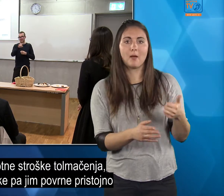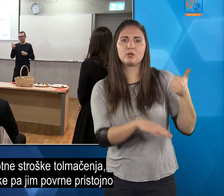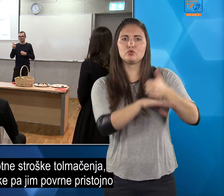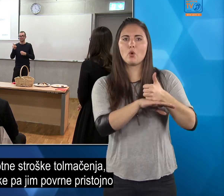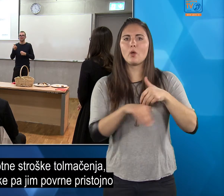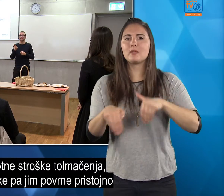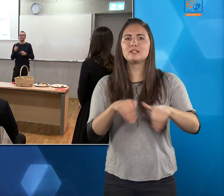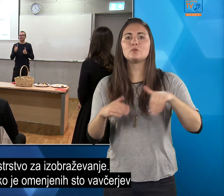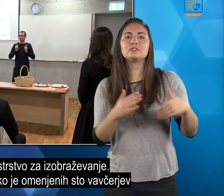izobraževanje.